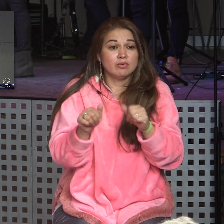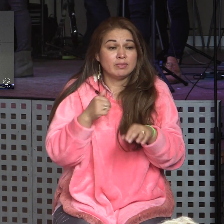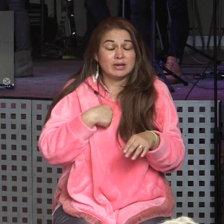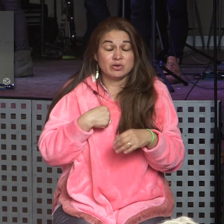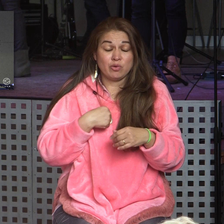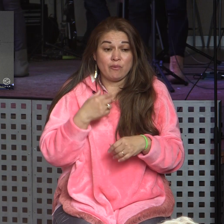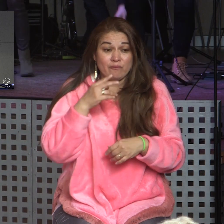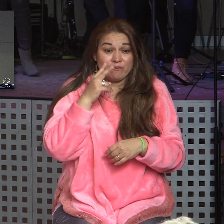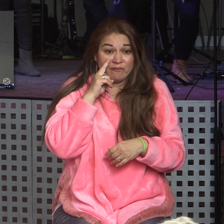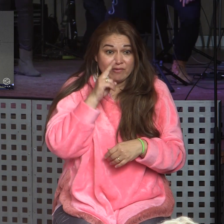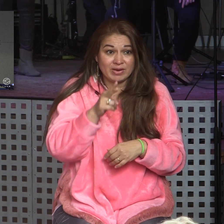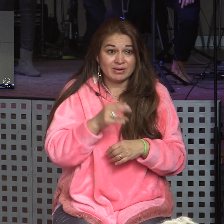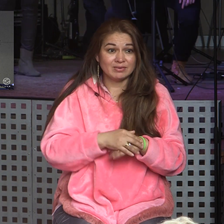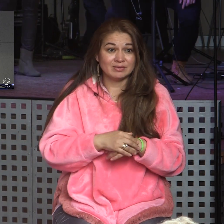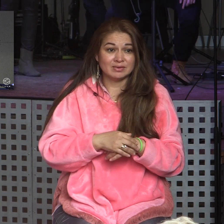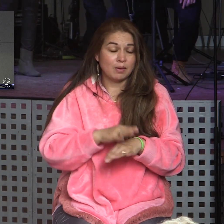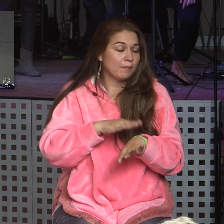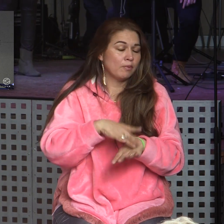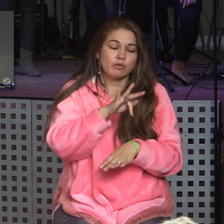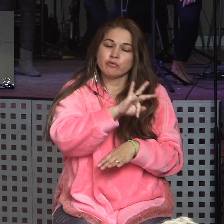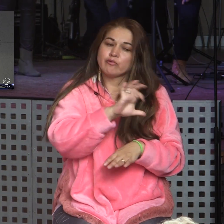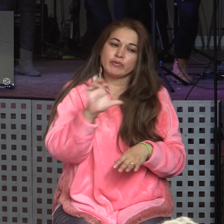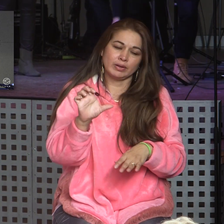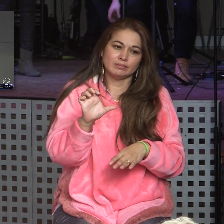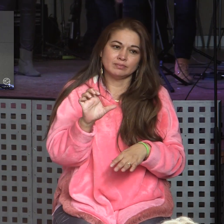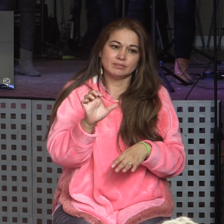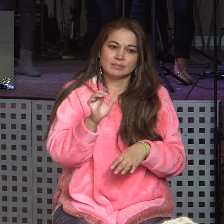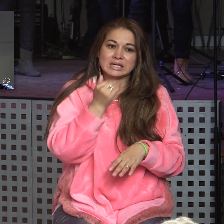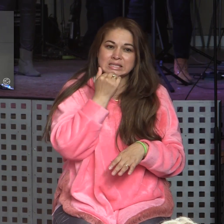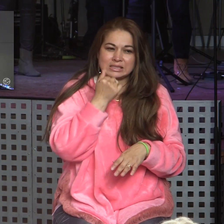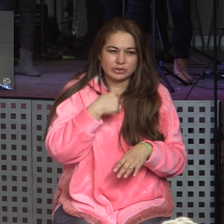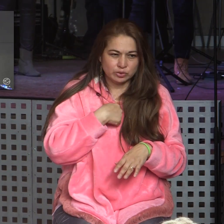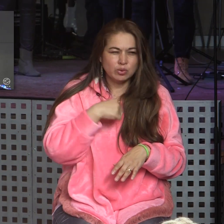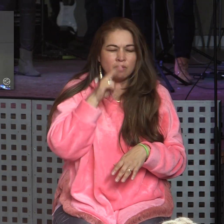fe. Y eso me catapulta a